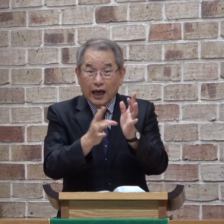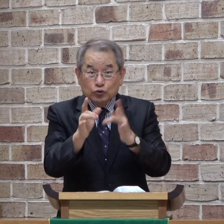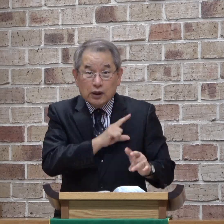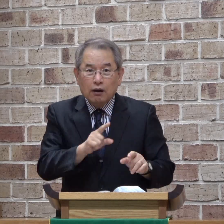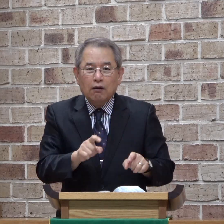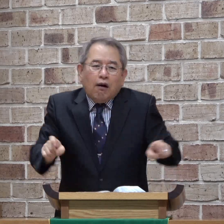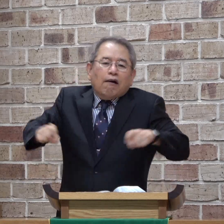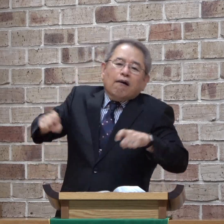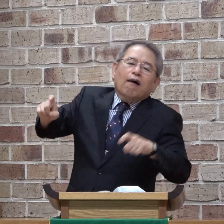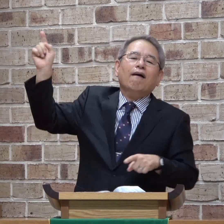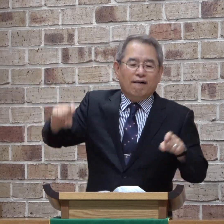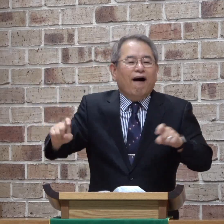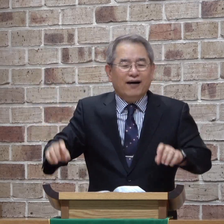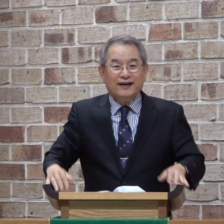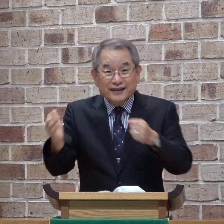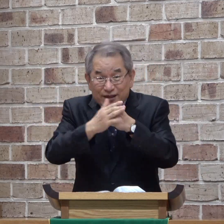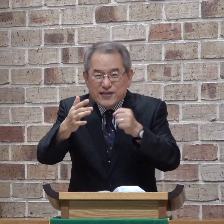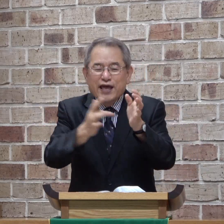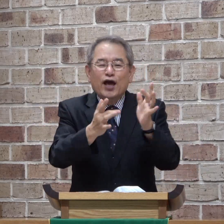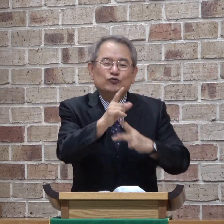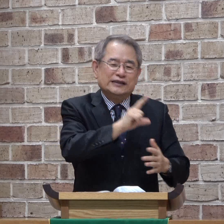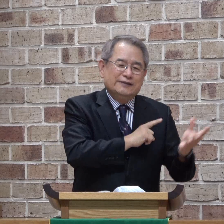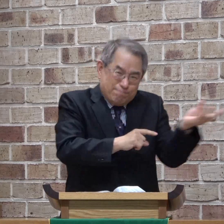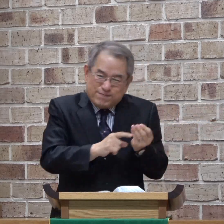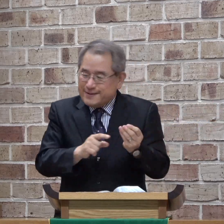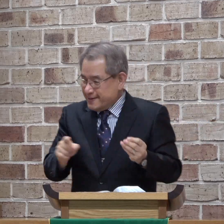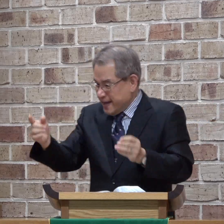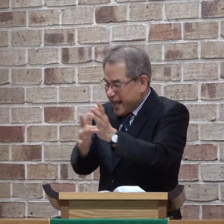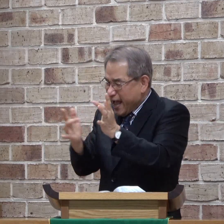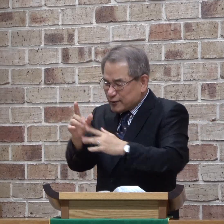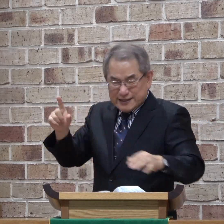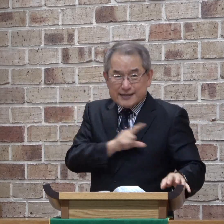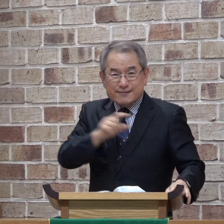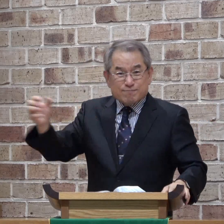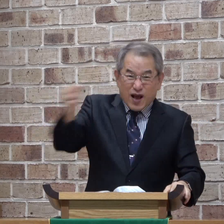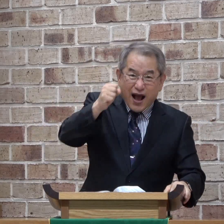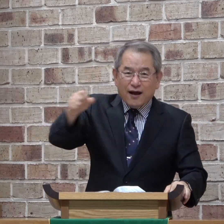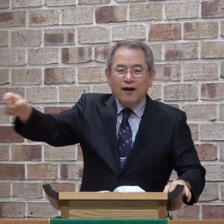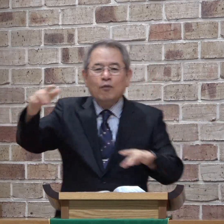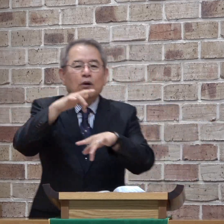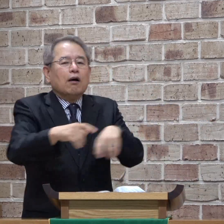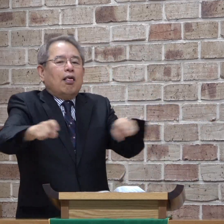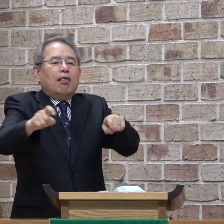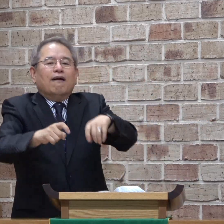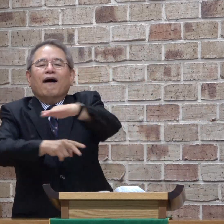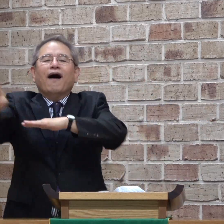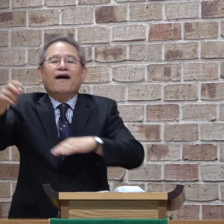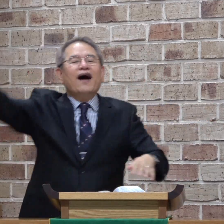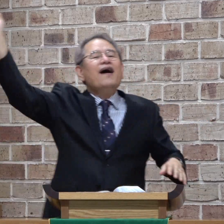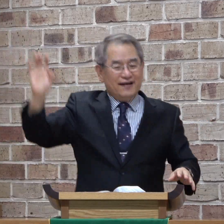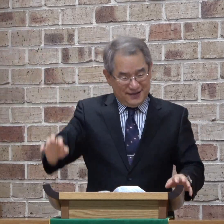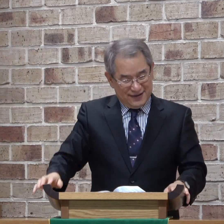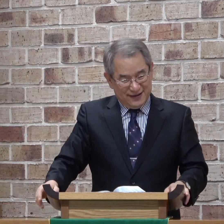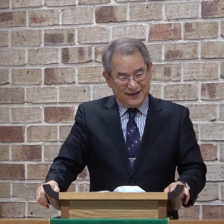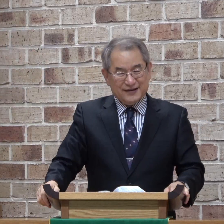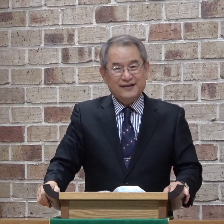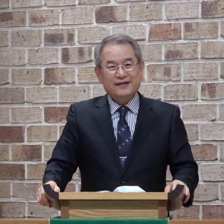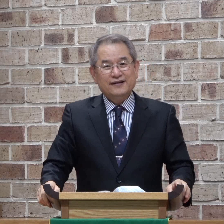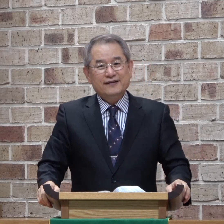합니다. 우리의 이름은 예수님이 두려워하지 않습니다. 그러나 예수님의 이름은 두려워합니다. 그래서 우리는 그 예수님의